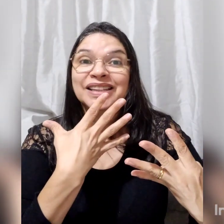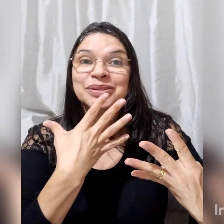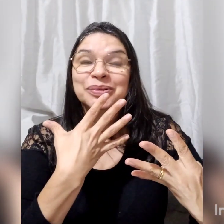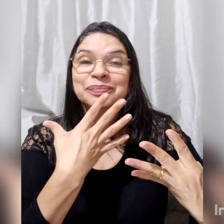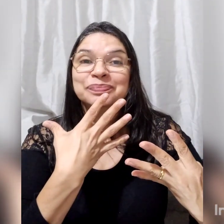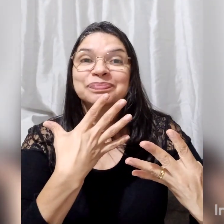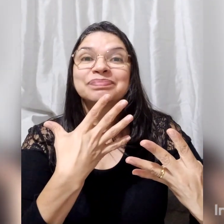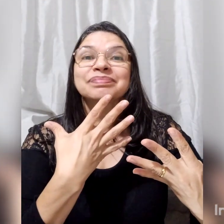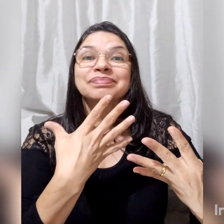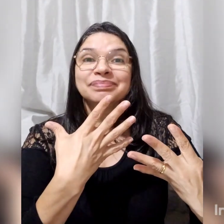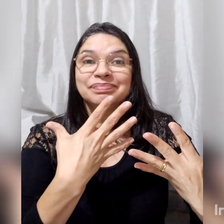bem-aventurado,